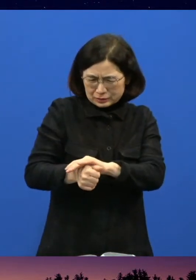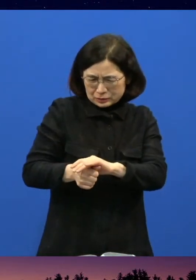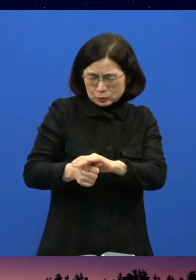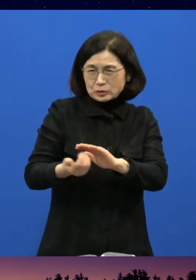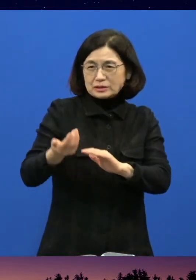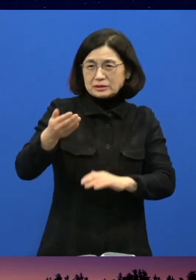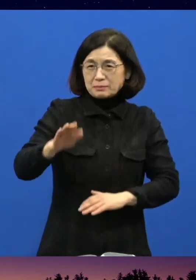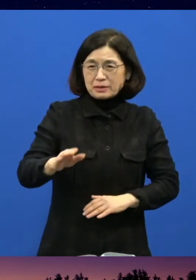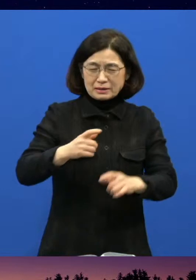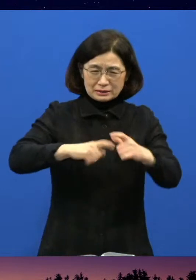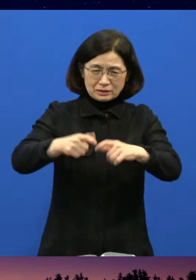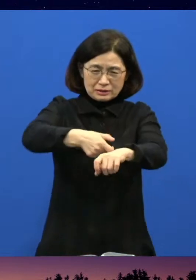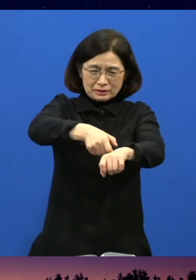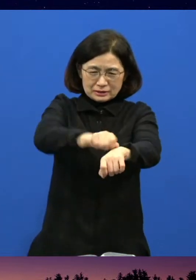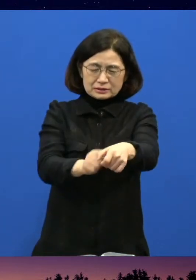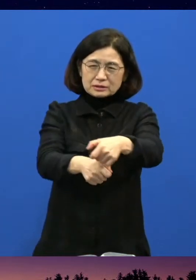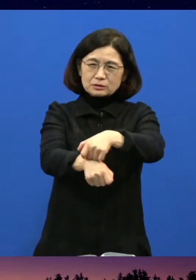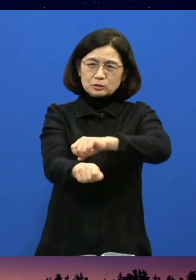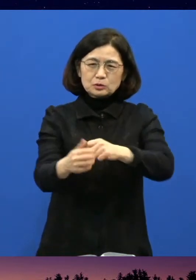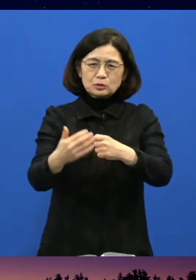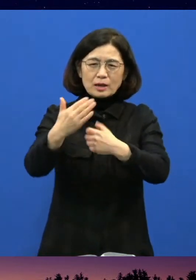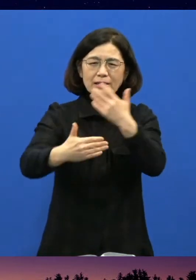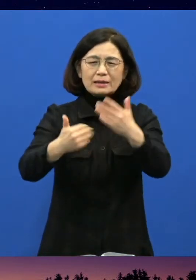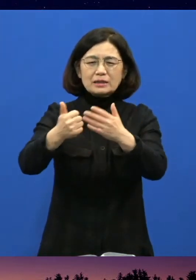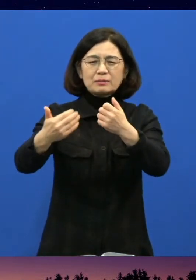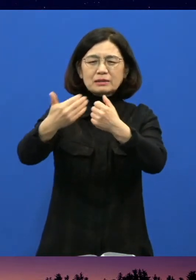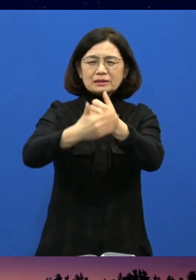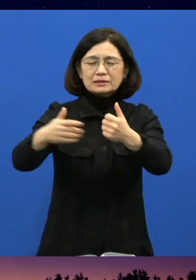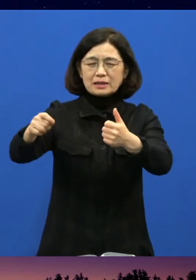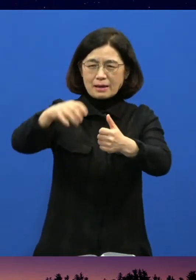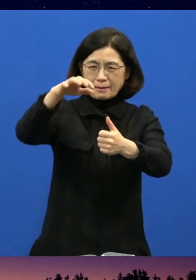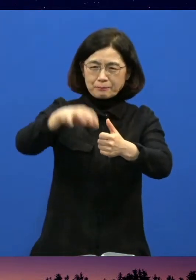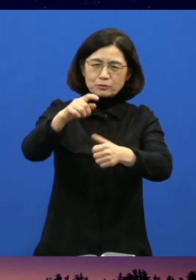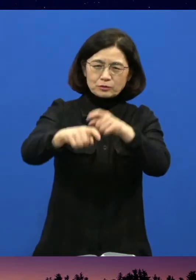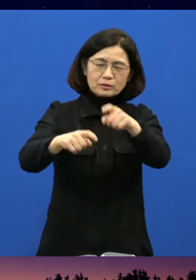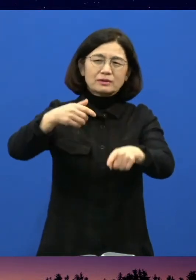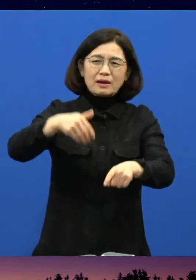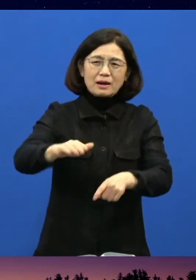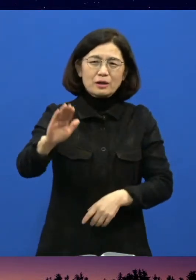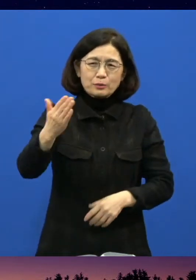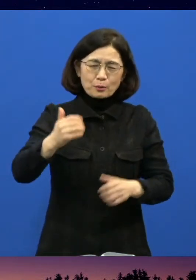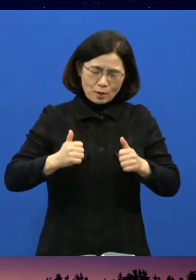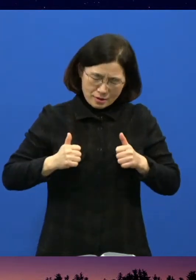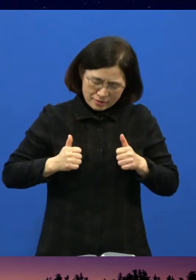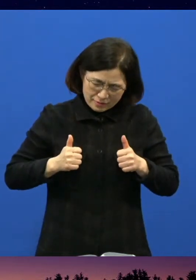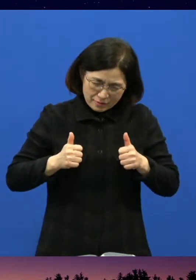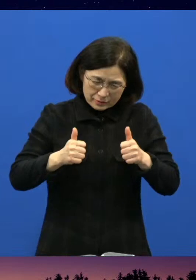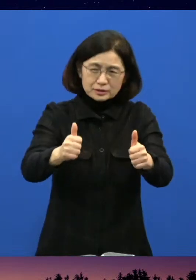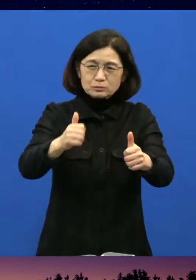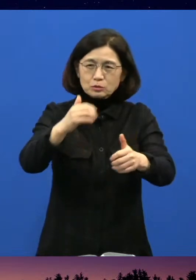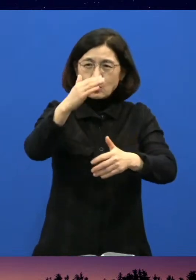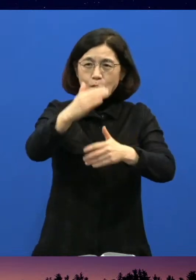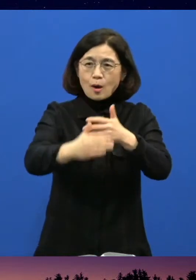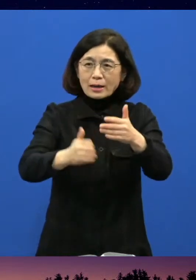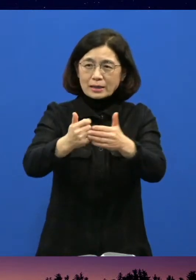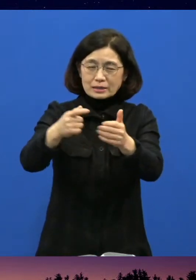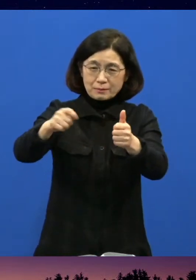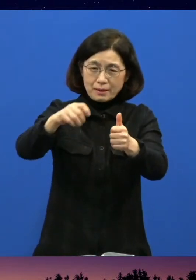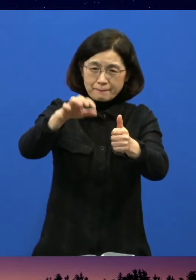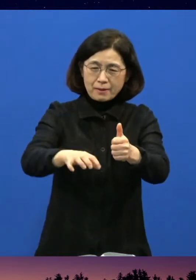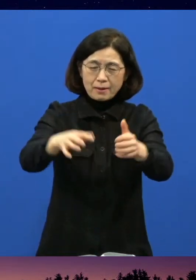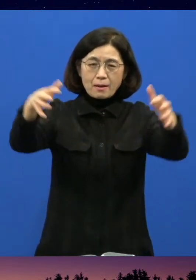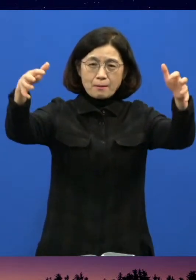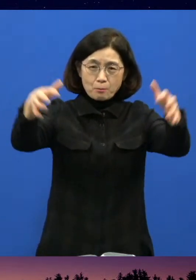아주 적극적으로 하나님의 은혜의 보좌 앞으로 나아가고 더 열심으로 하나님 앞에 모이기를 힘쓰고